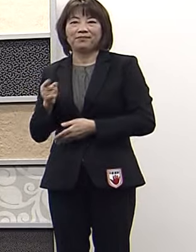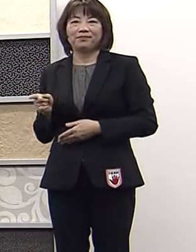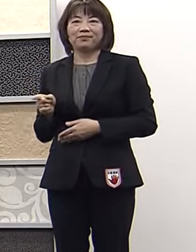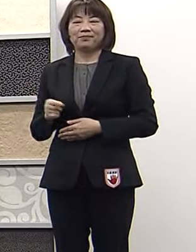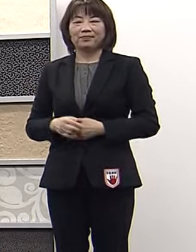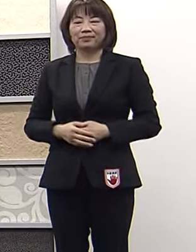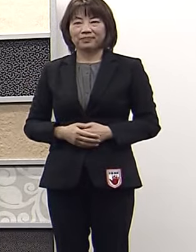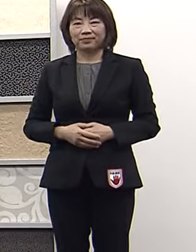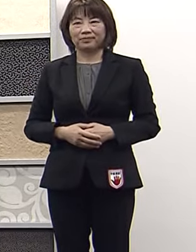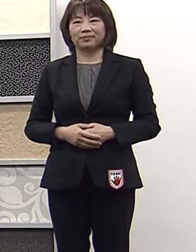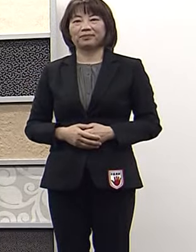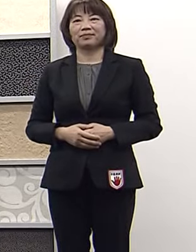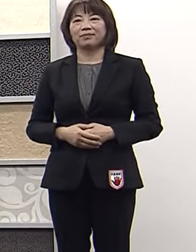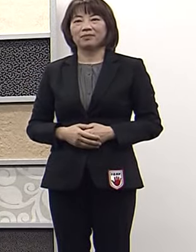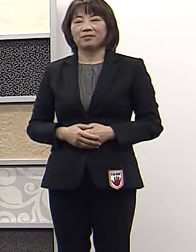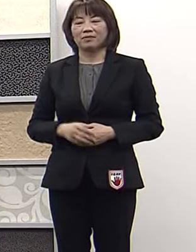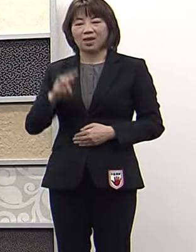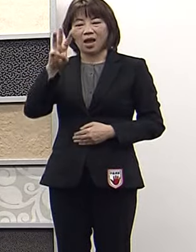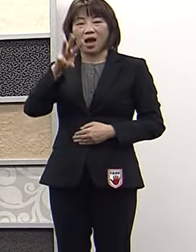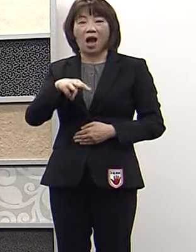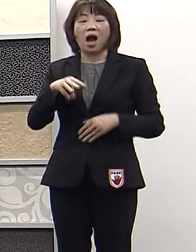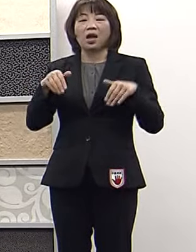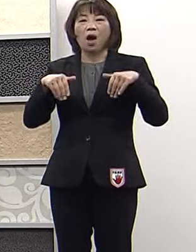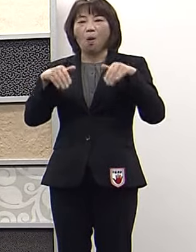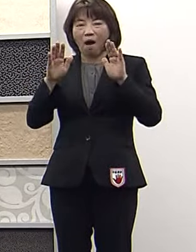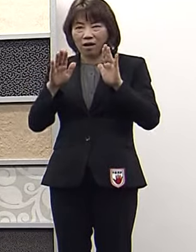ただ、川勝、